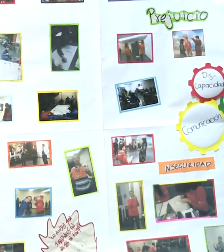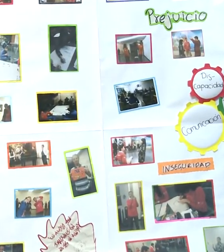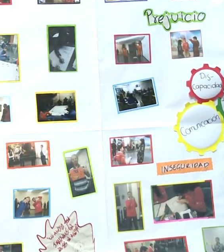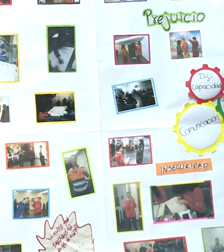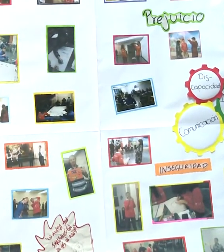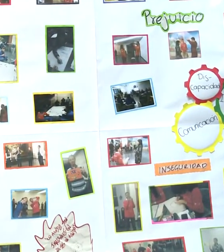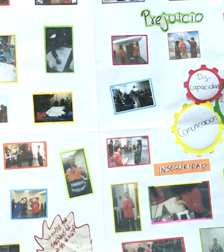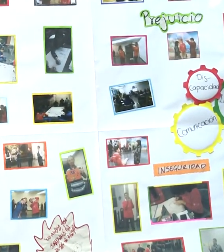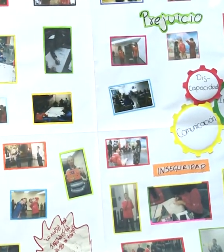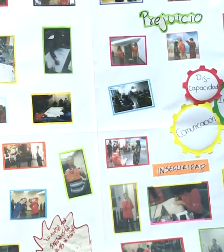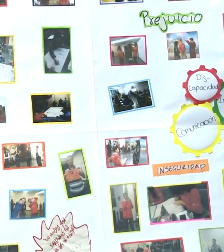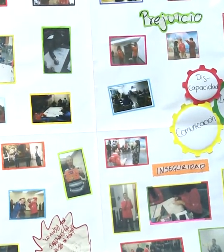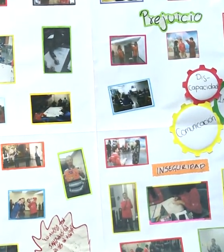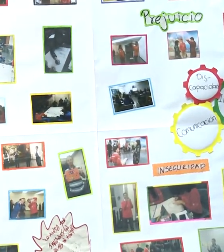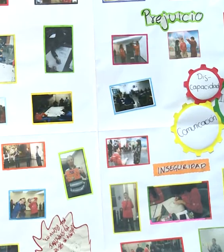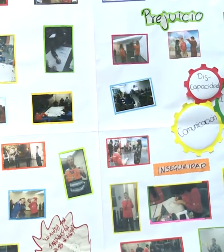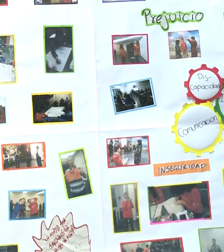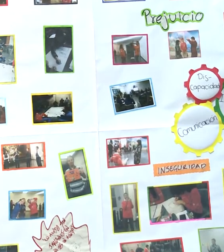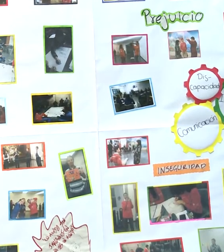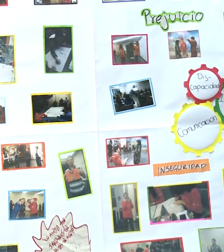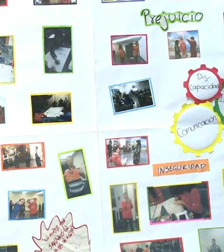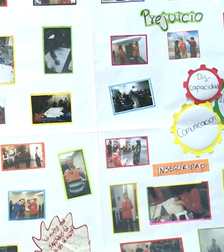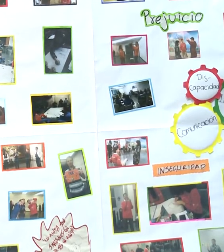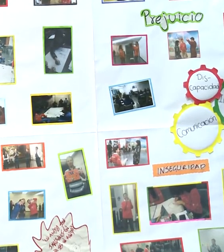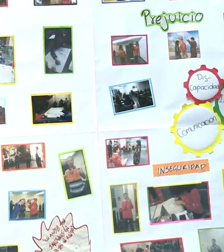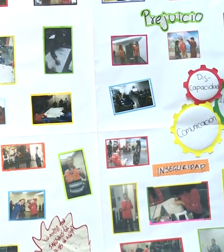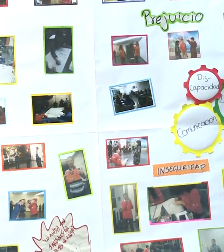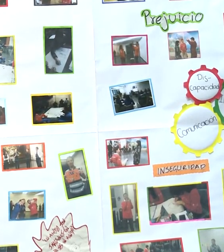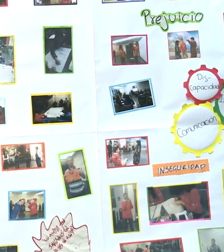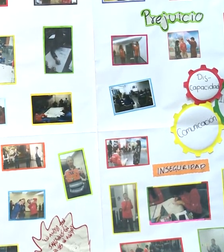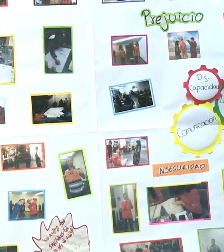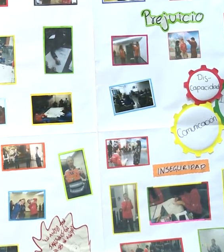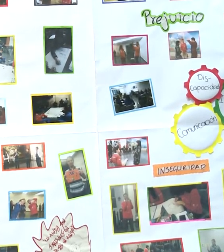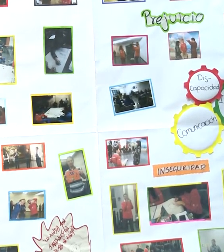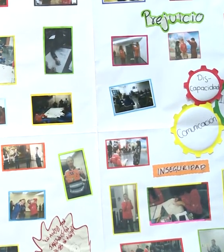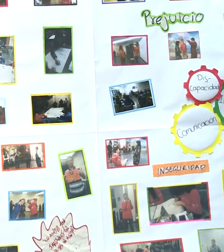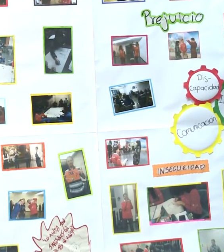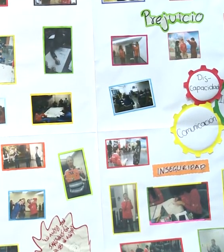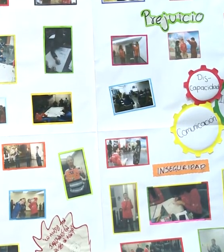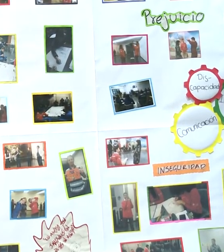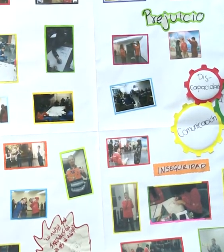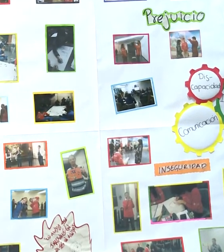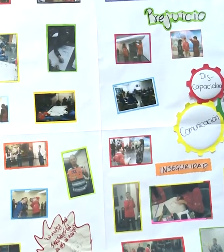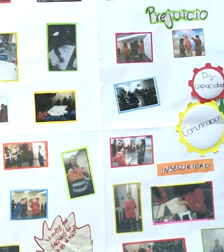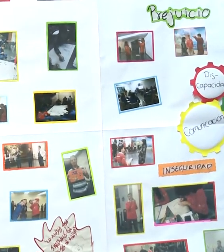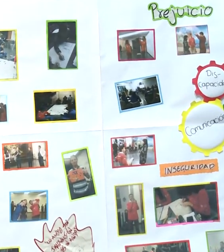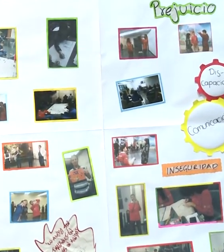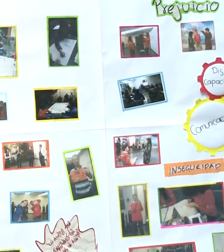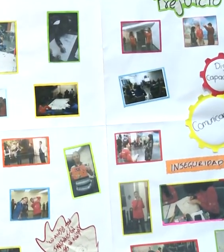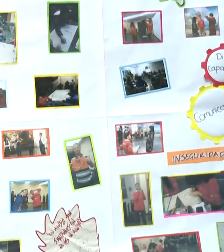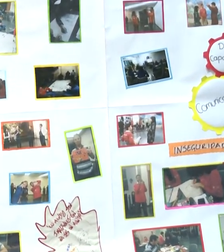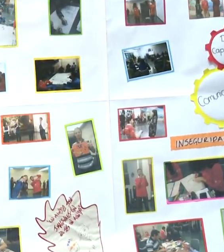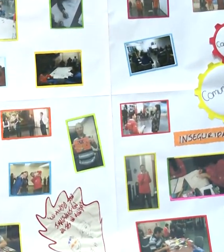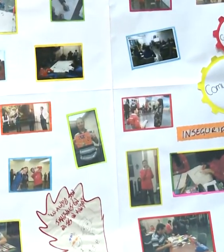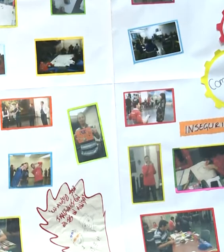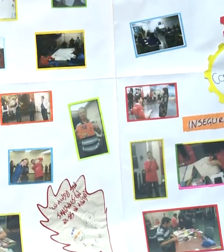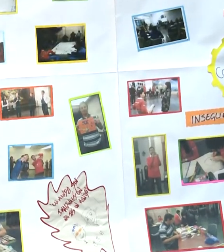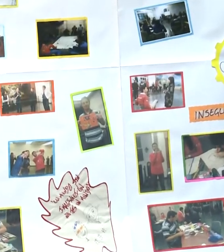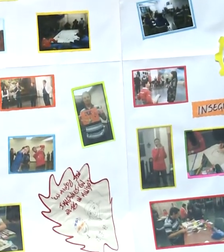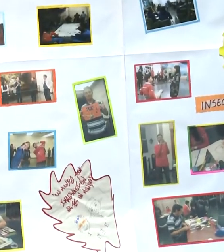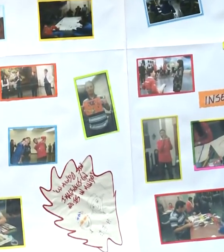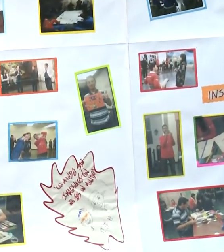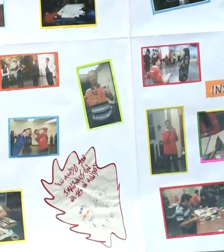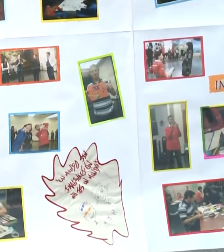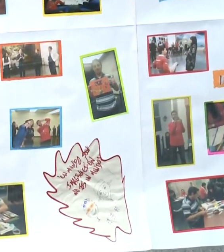esos aprendizajes previos del niño. Este fue uno de los encuentros de saberes para de discapacidad